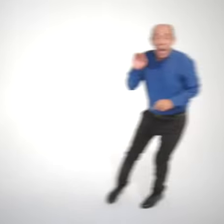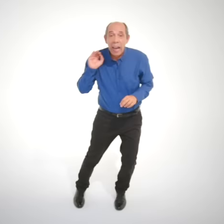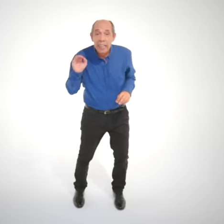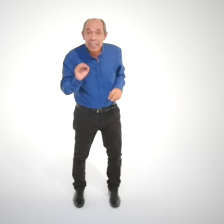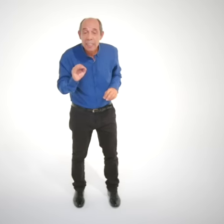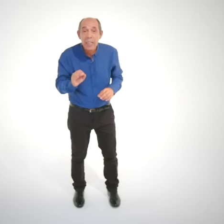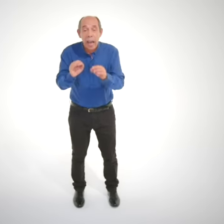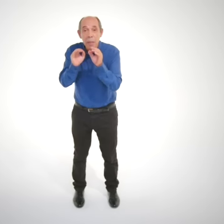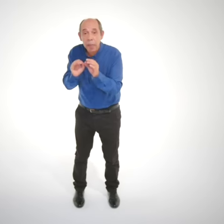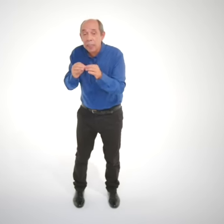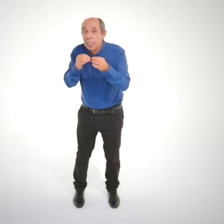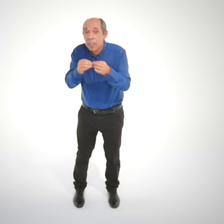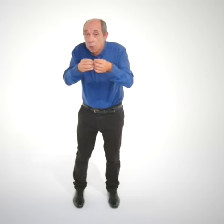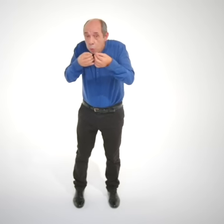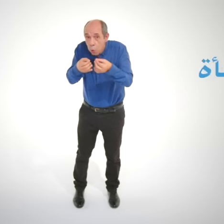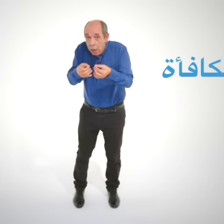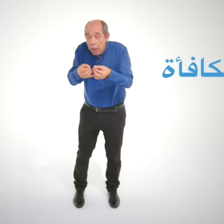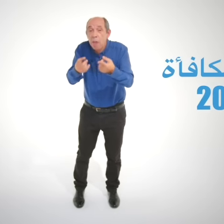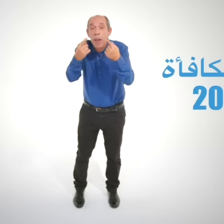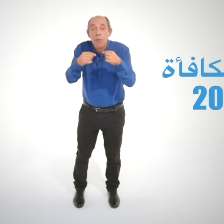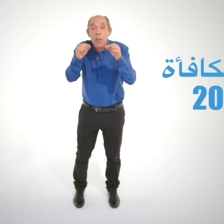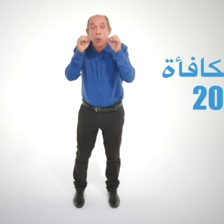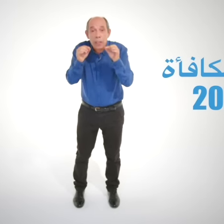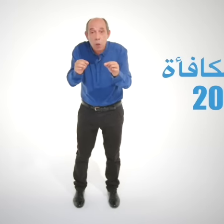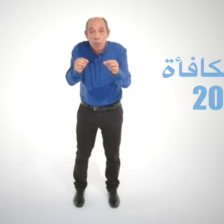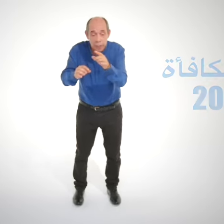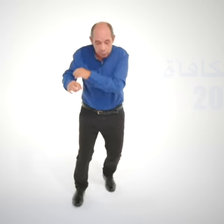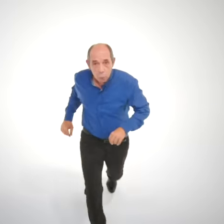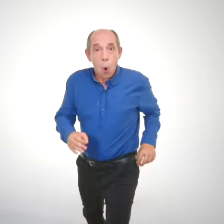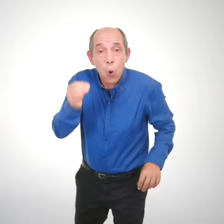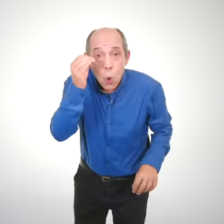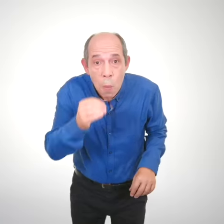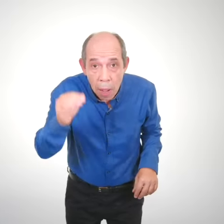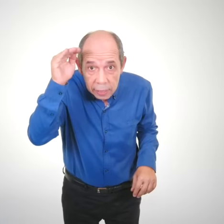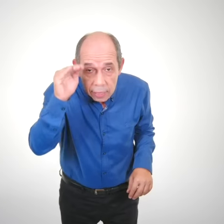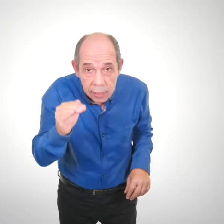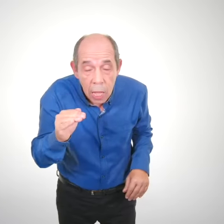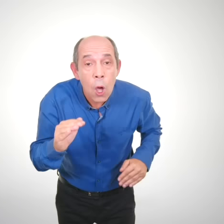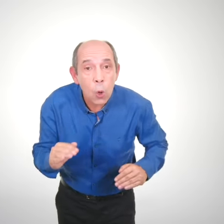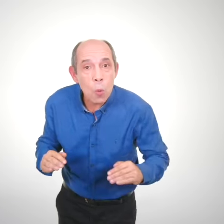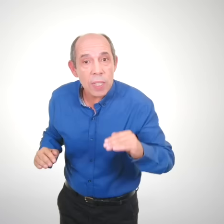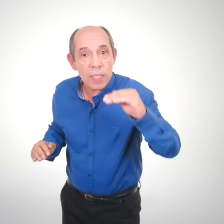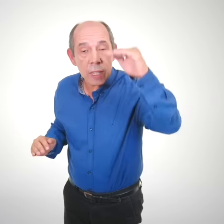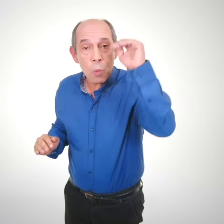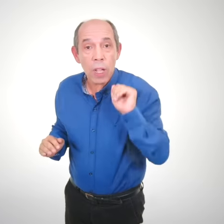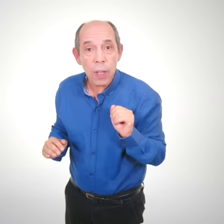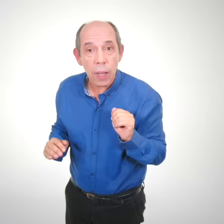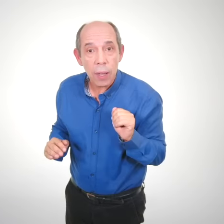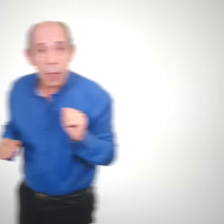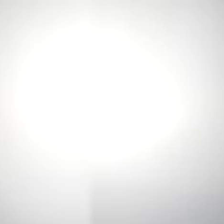هذا الاقتصاد غيمكننا نستافدوا من المكافأة في 2023، وكل ما اقتصدنا كل ما تزادت المكافأة.